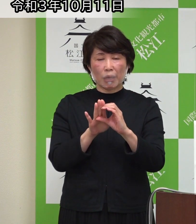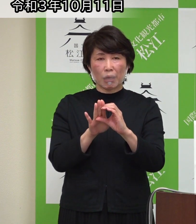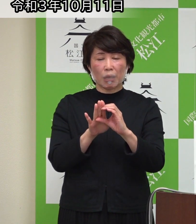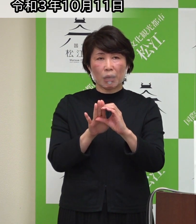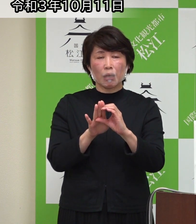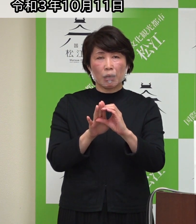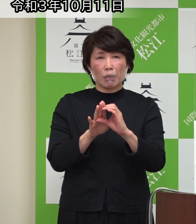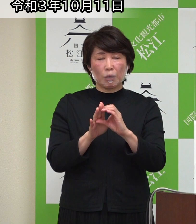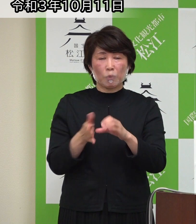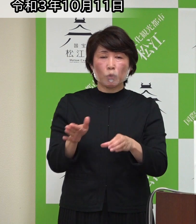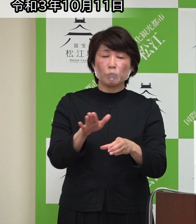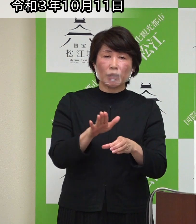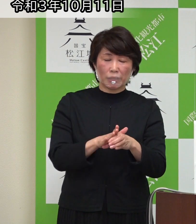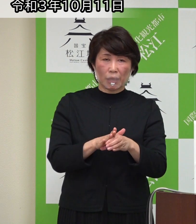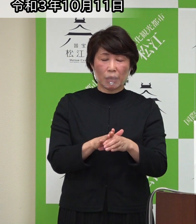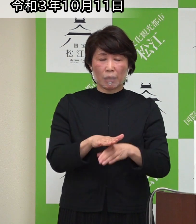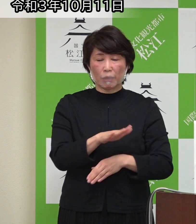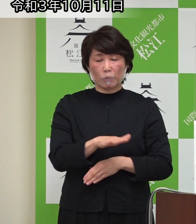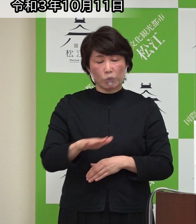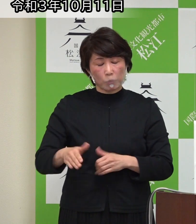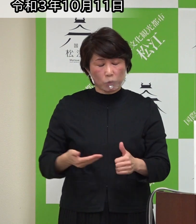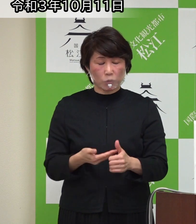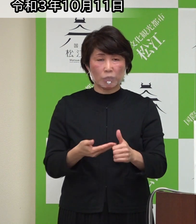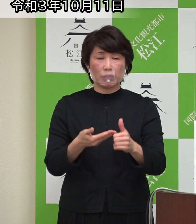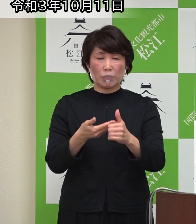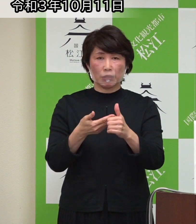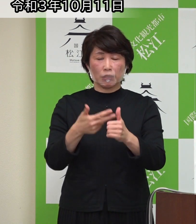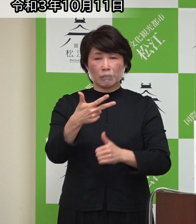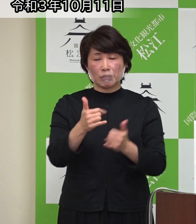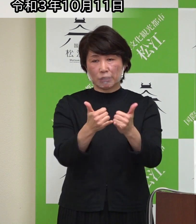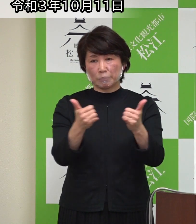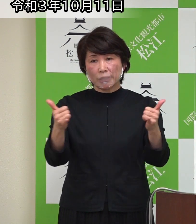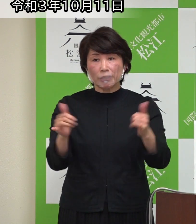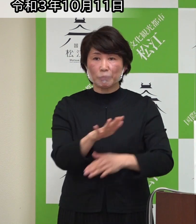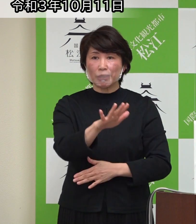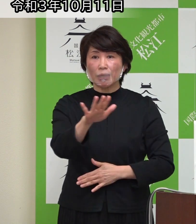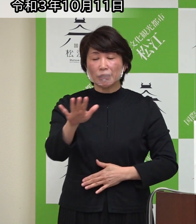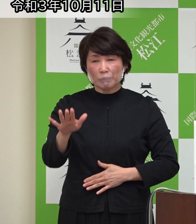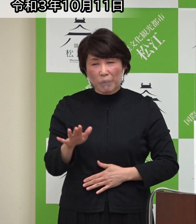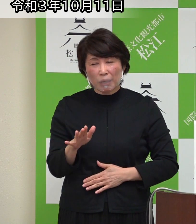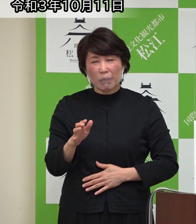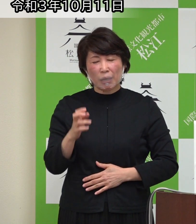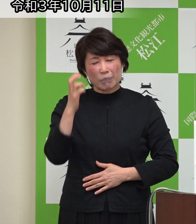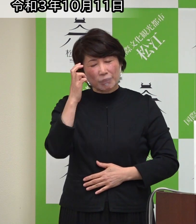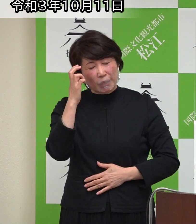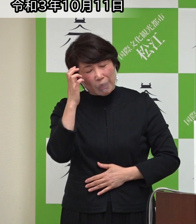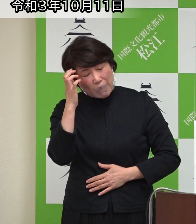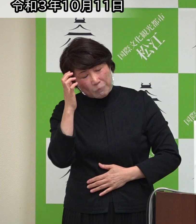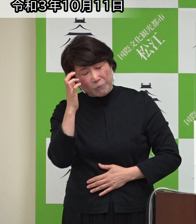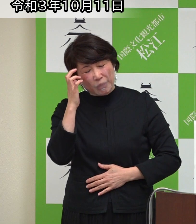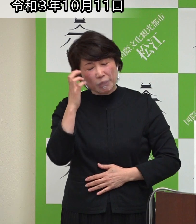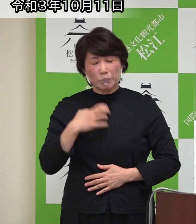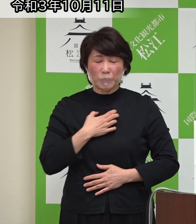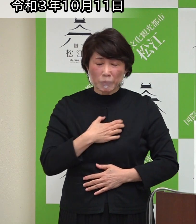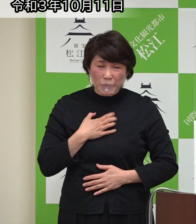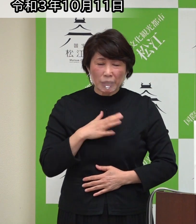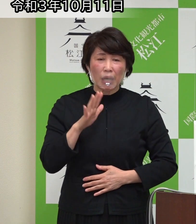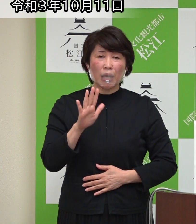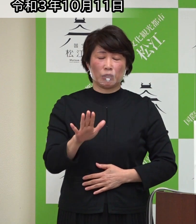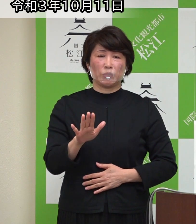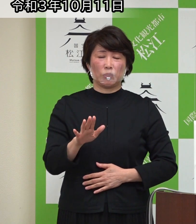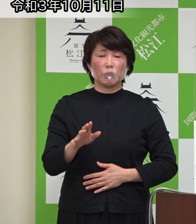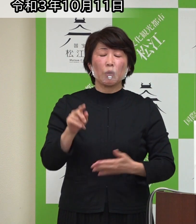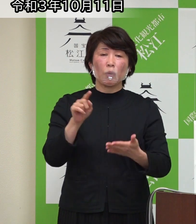育て世代の皆さん以外の市民の方も含めて、あのいろんな悩みがあると思うんですね。でそれを解決するのが、あるい